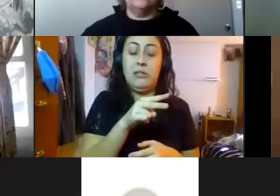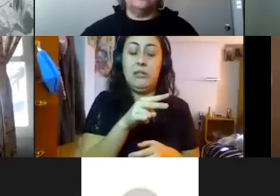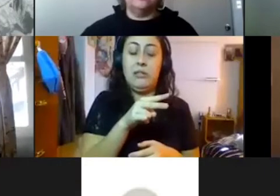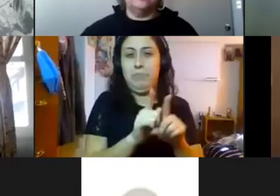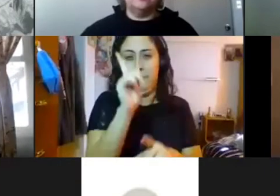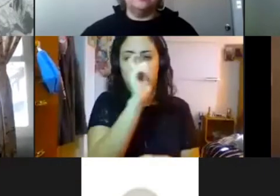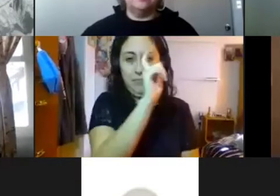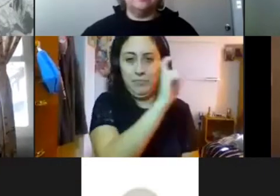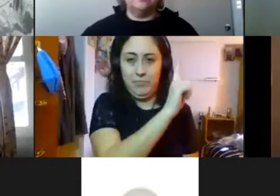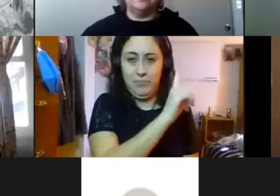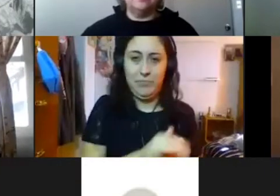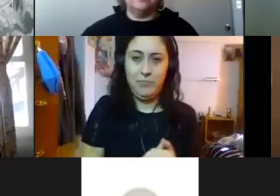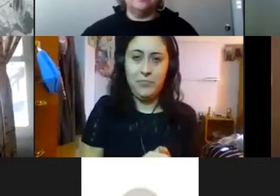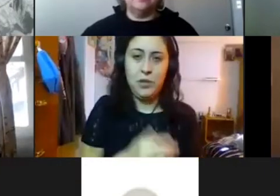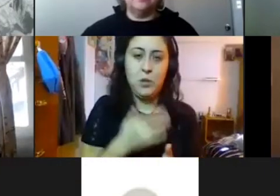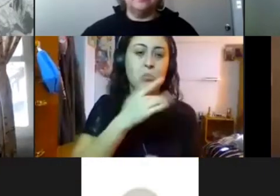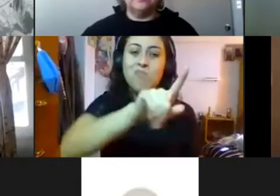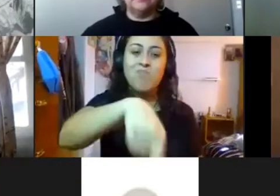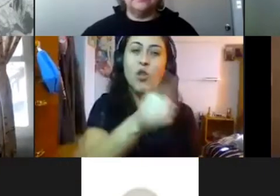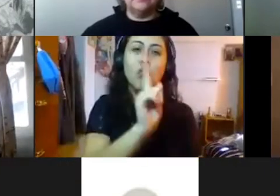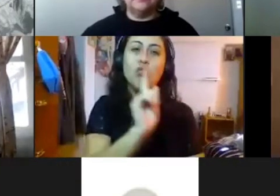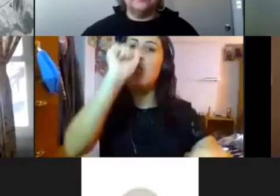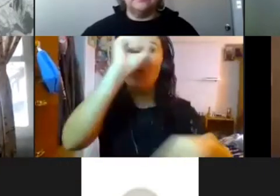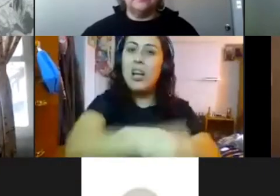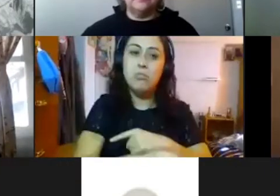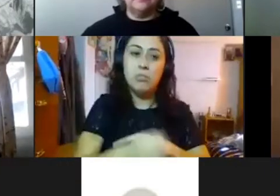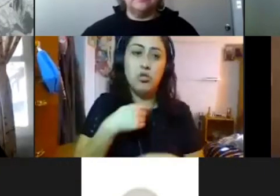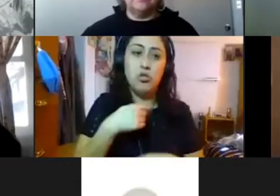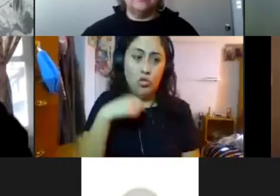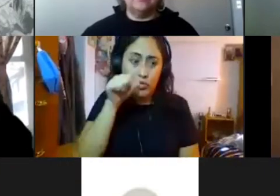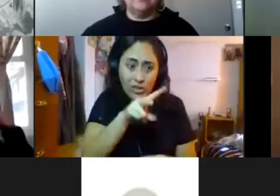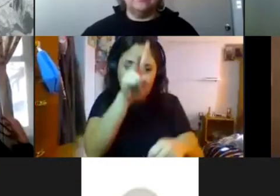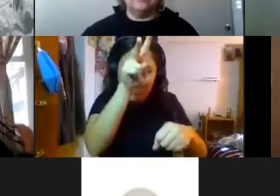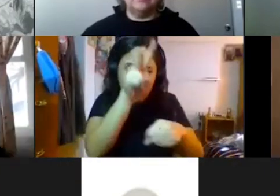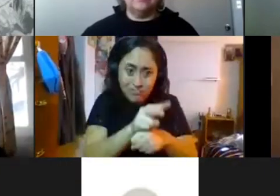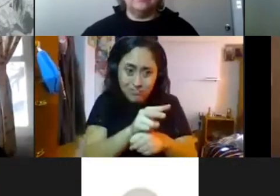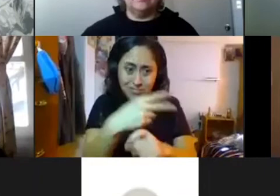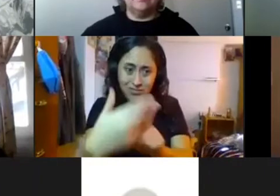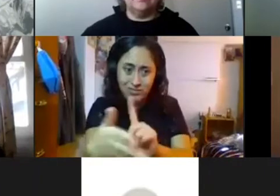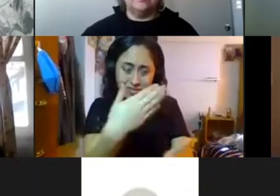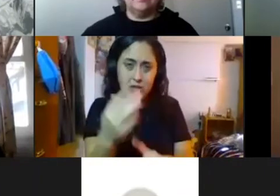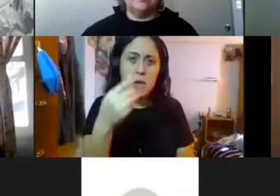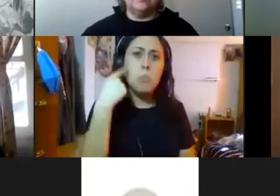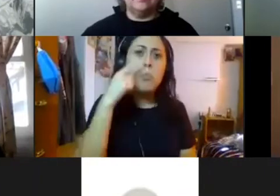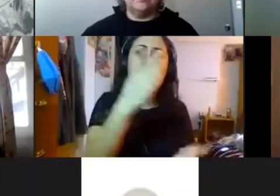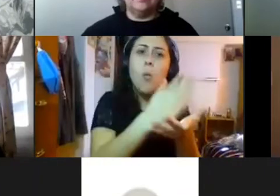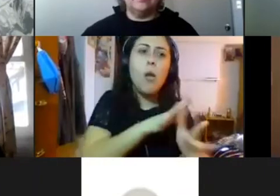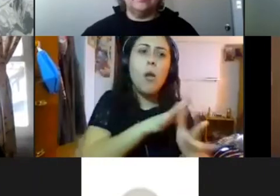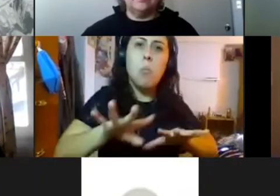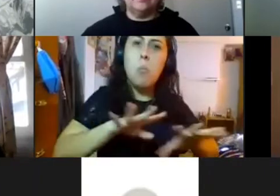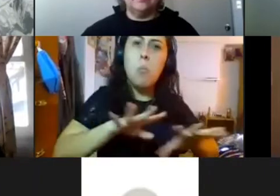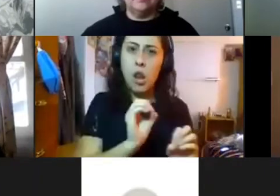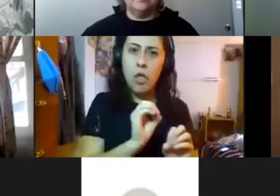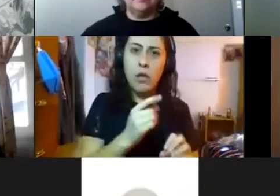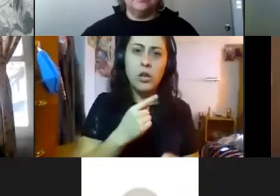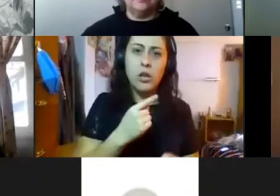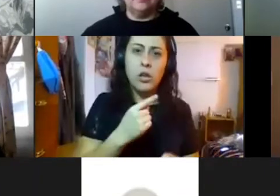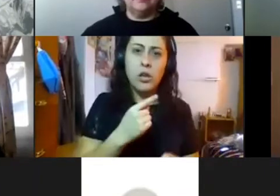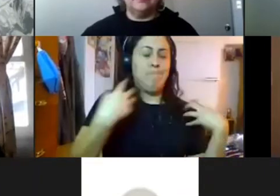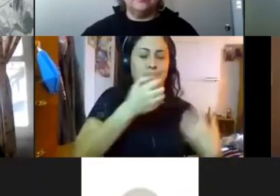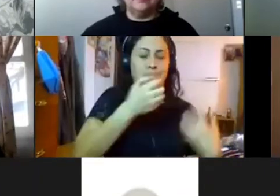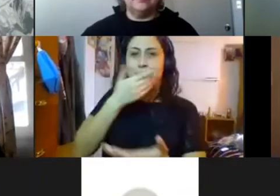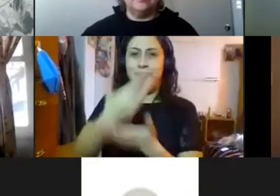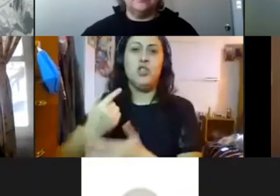Pues hubo como una negación a las acciones que eran absolutamente necesarias y tuve que yo hacer una denuncia